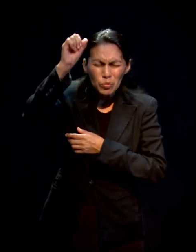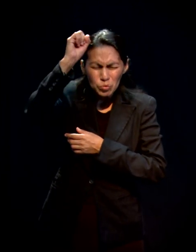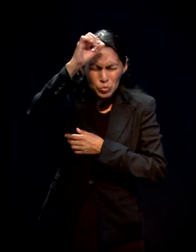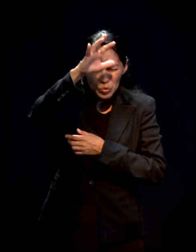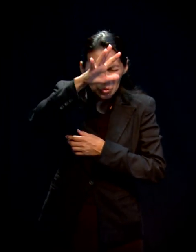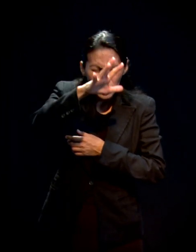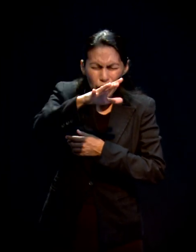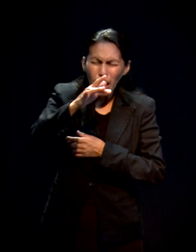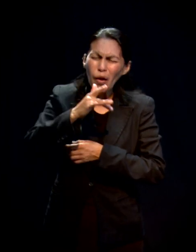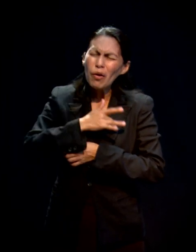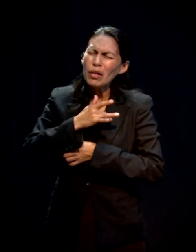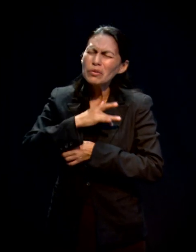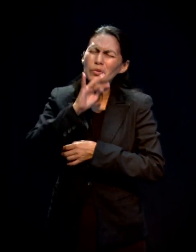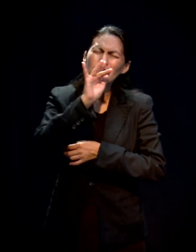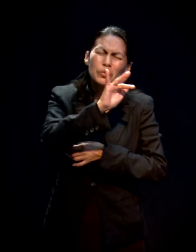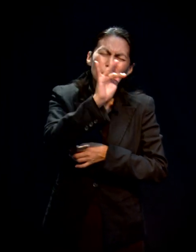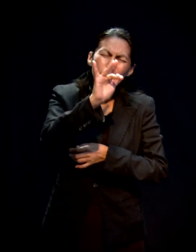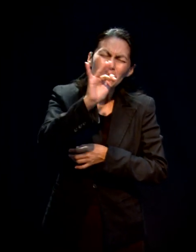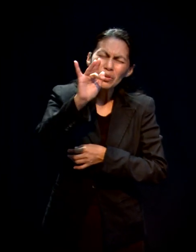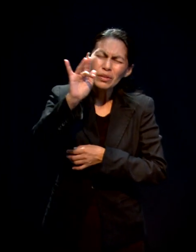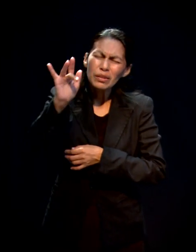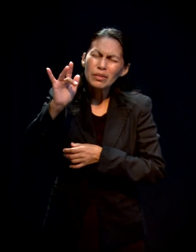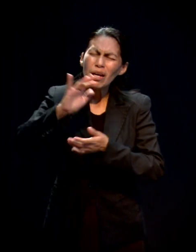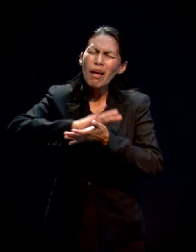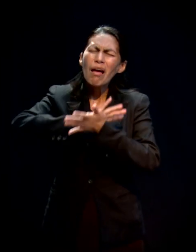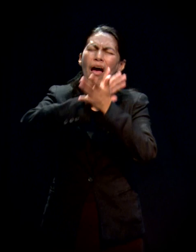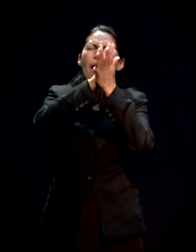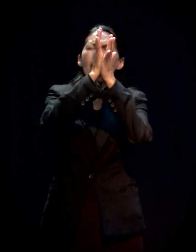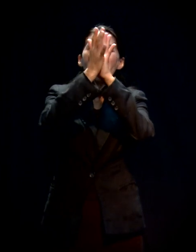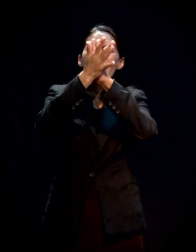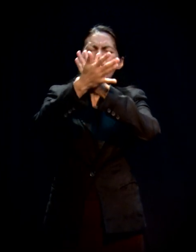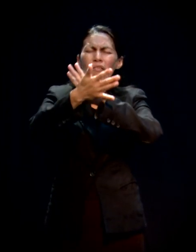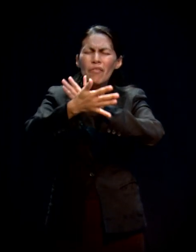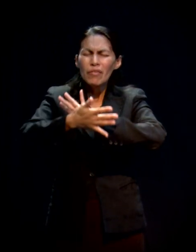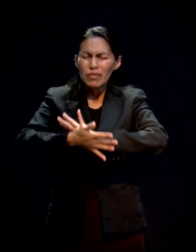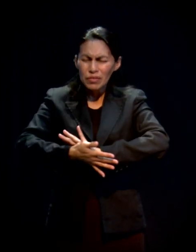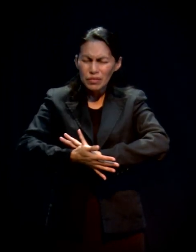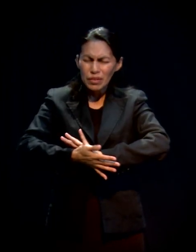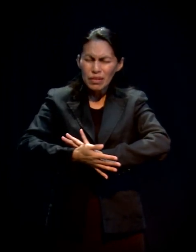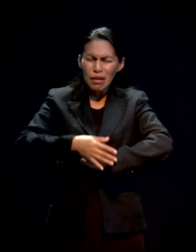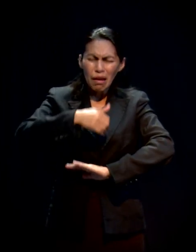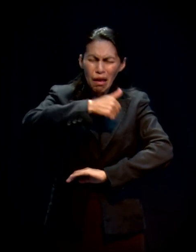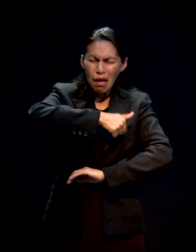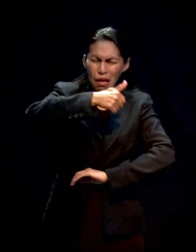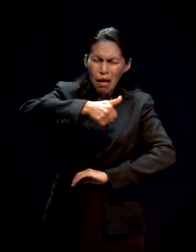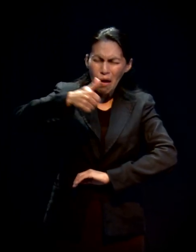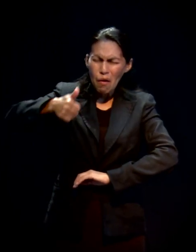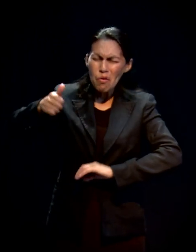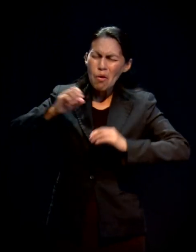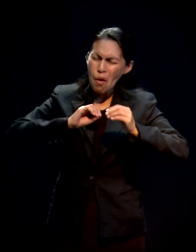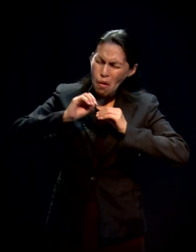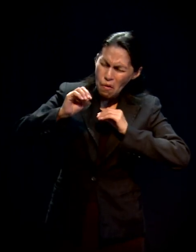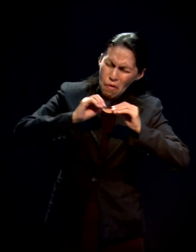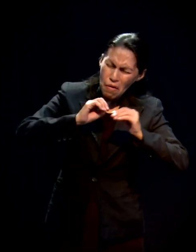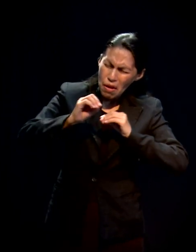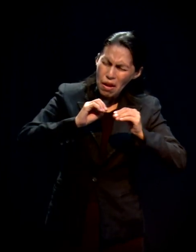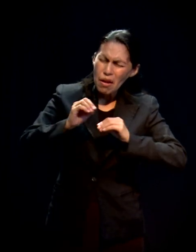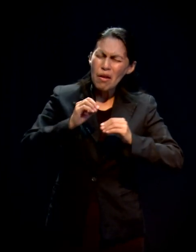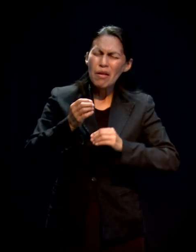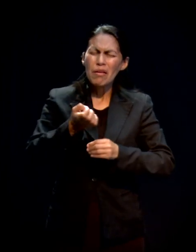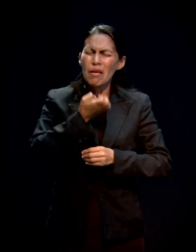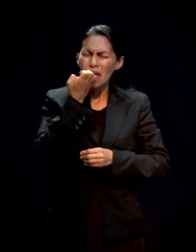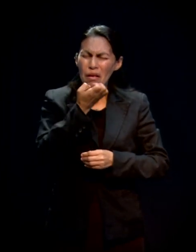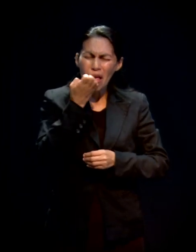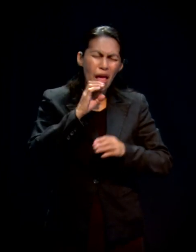corazones que tú los puedas transformar para que podamos ser obreros y evangelistas a otras